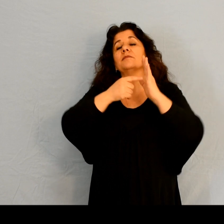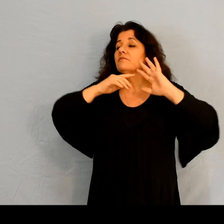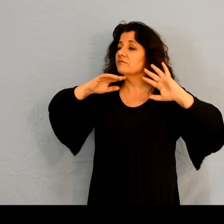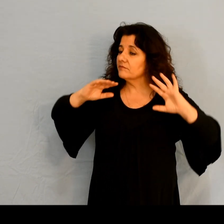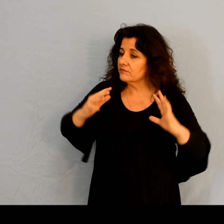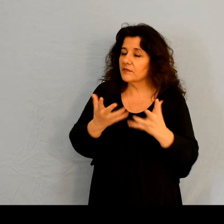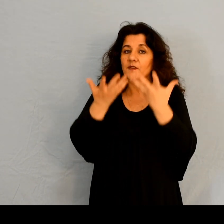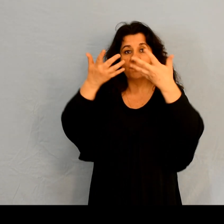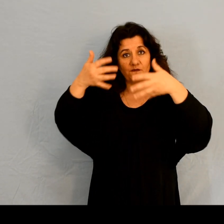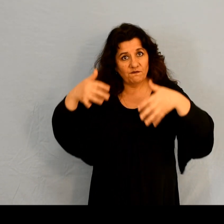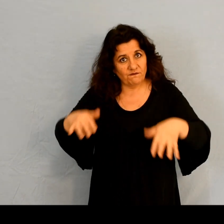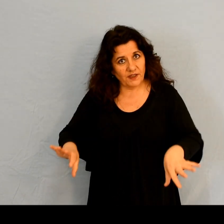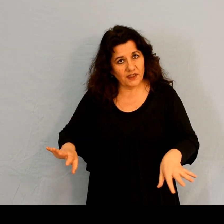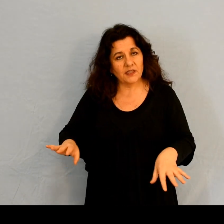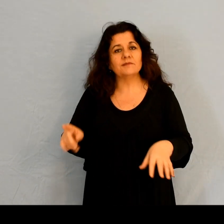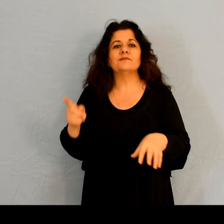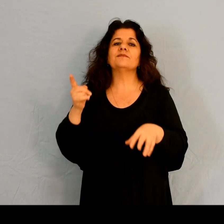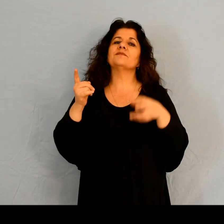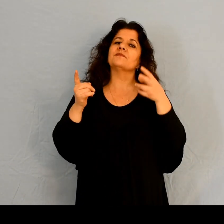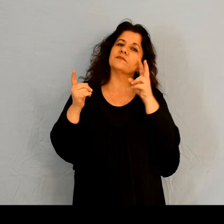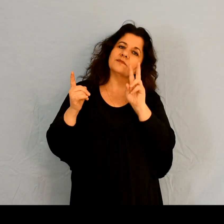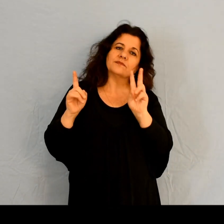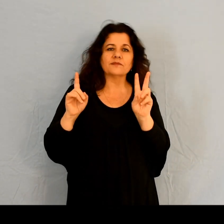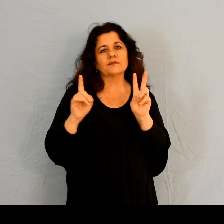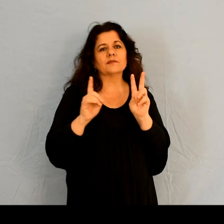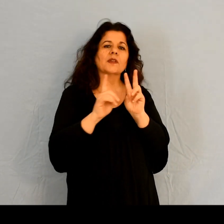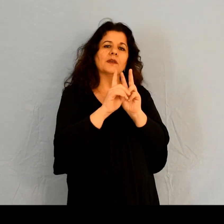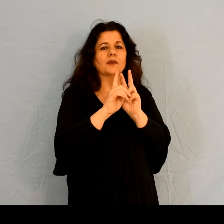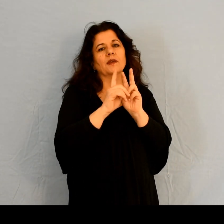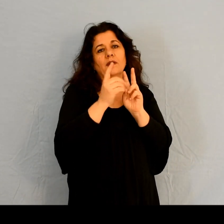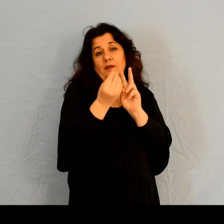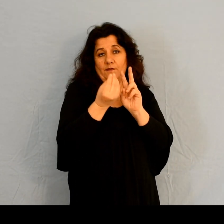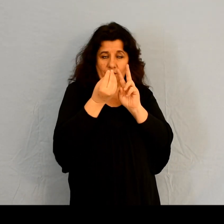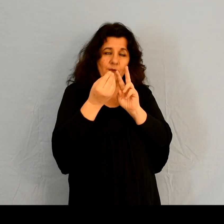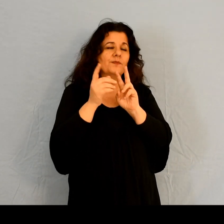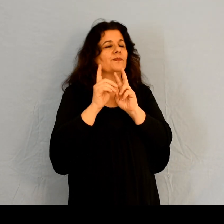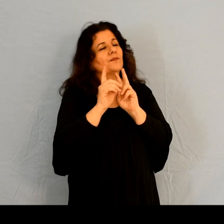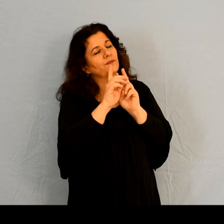ils retournèrent en Galilée, dans leur ville de Nazareth.